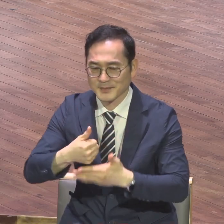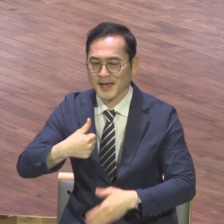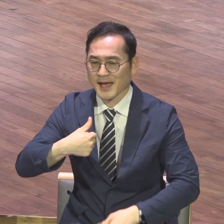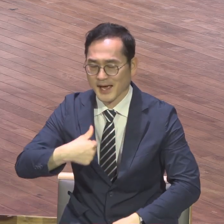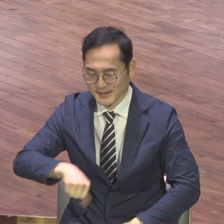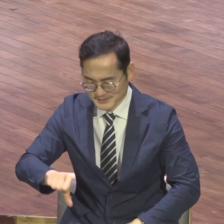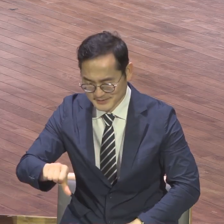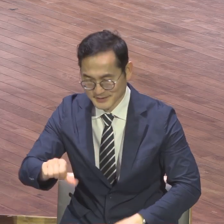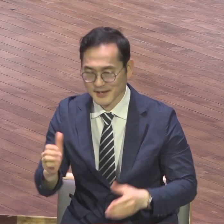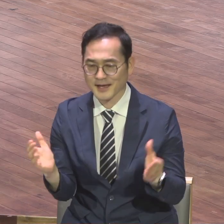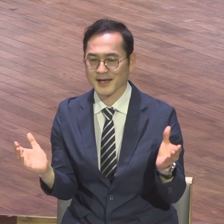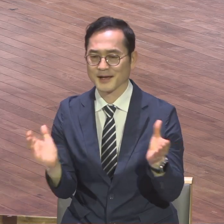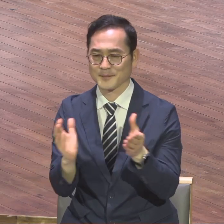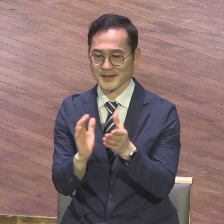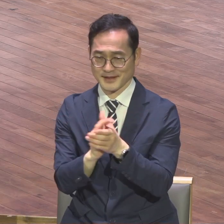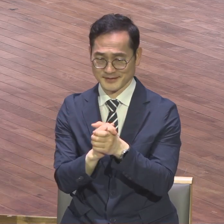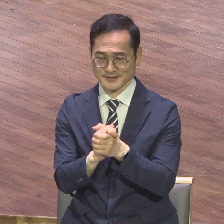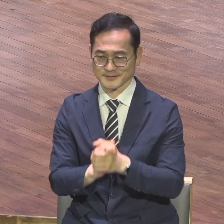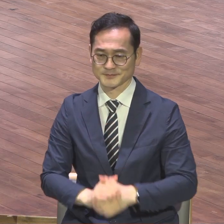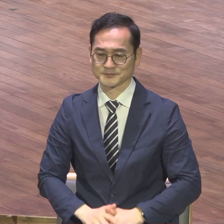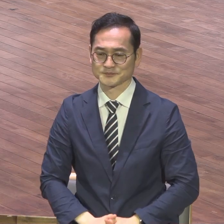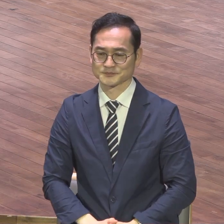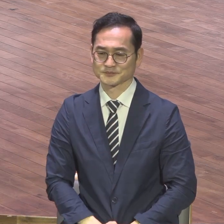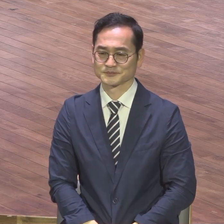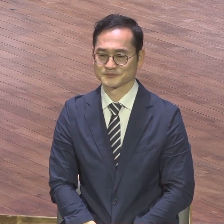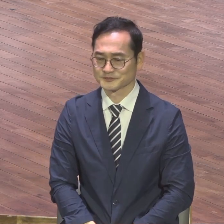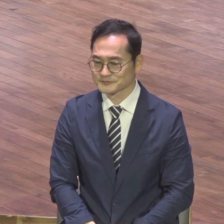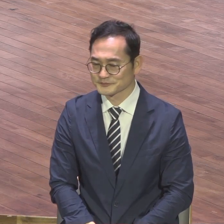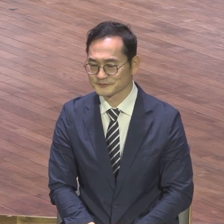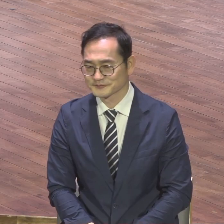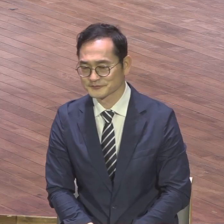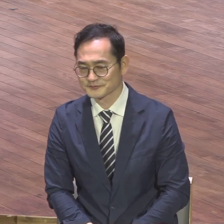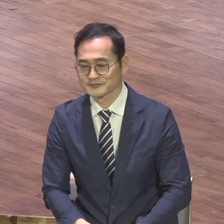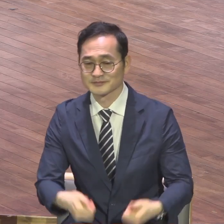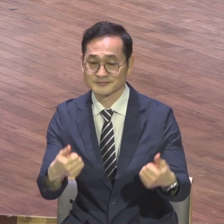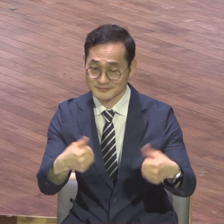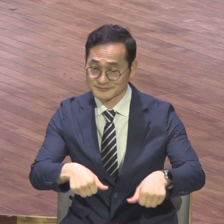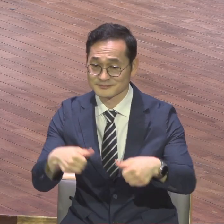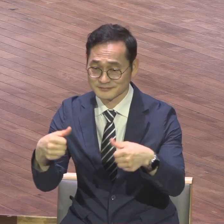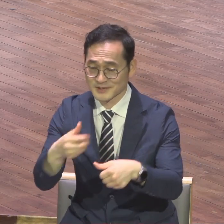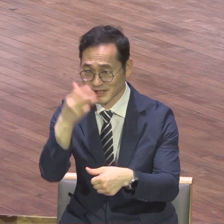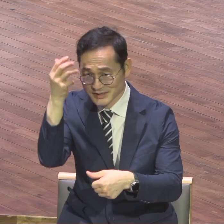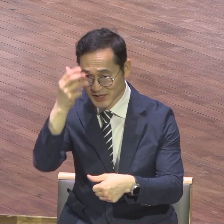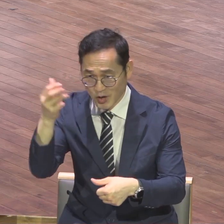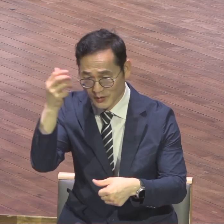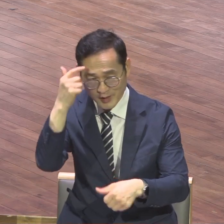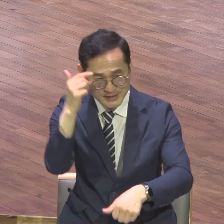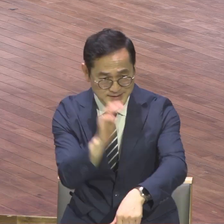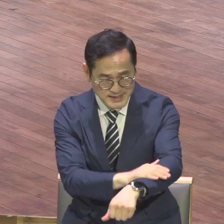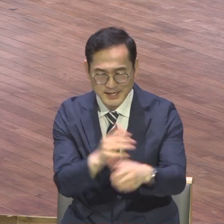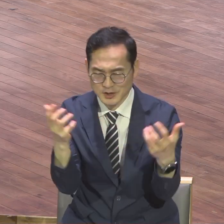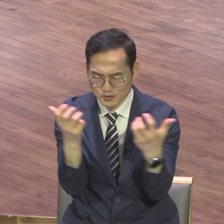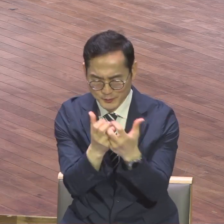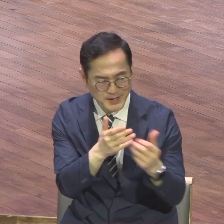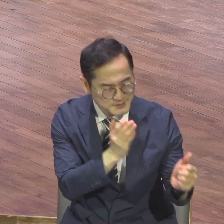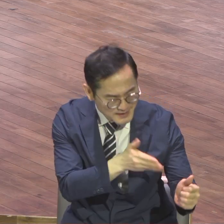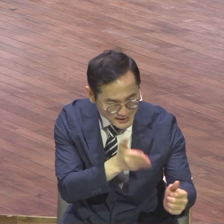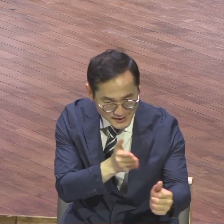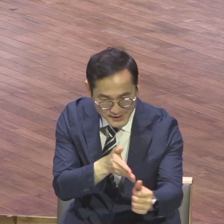아들이십니다. 아멘. 우리 해외 성도들 같이 서로 인사합시다. 성령과 지혜가